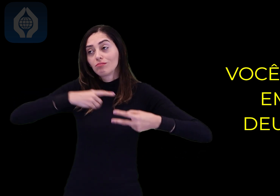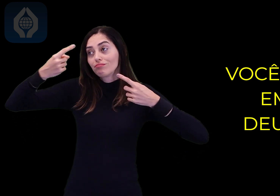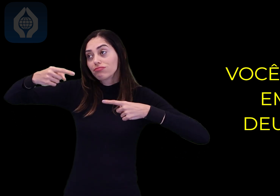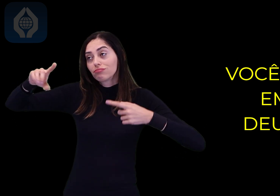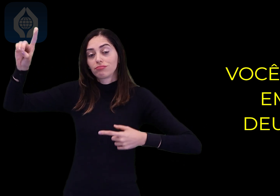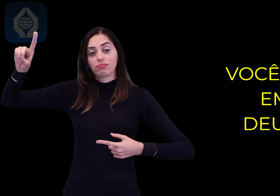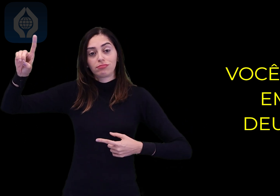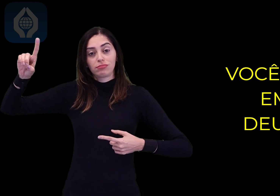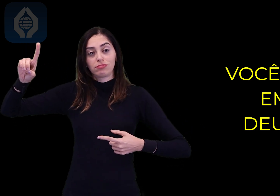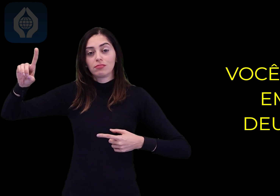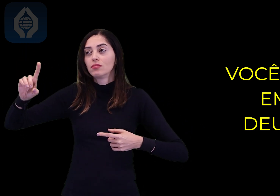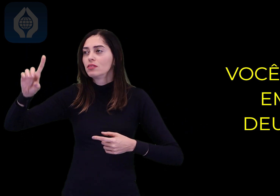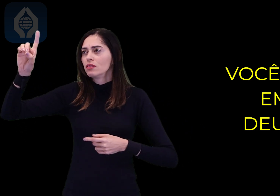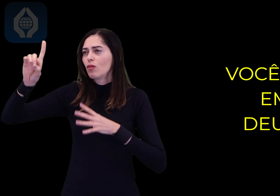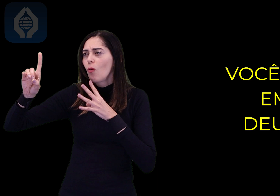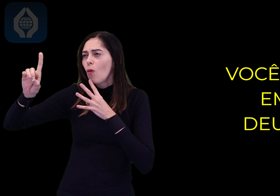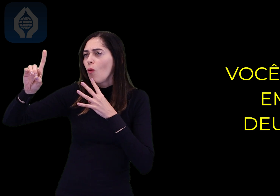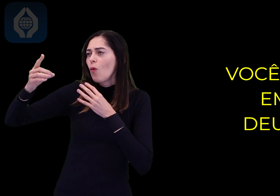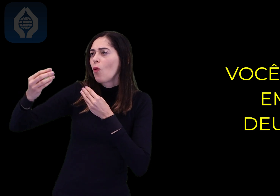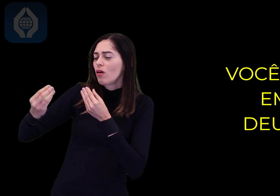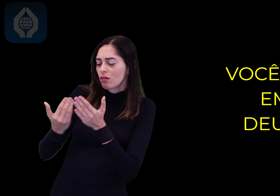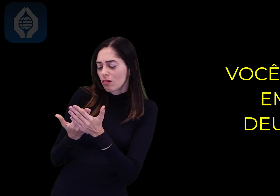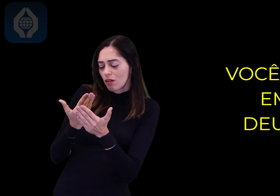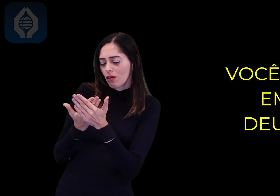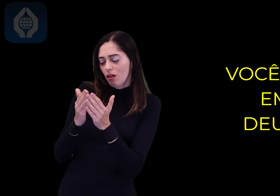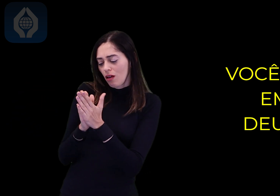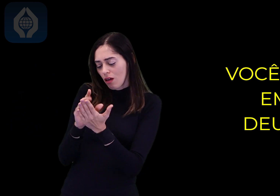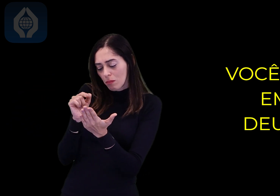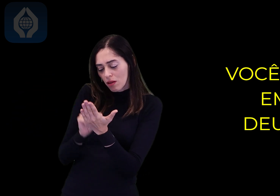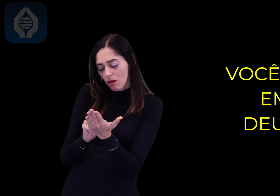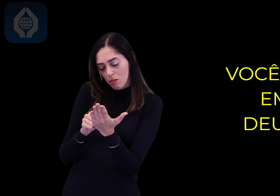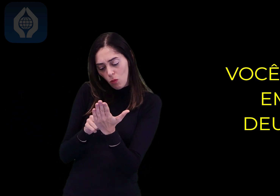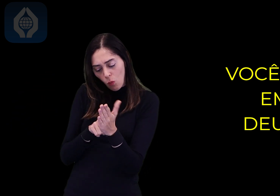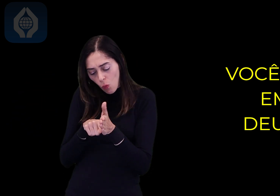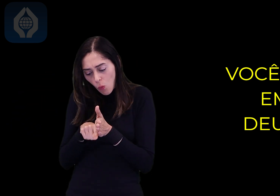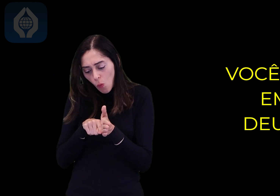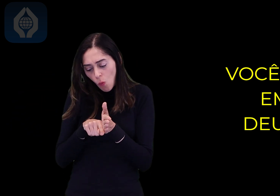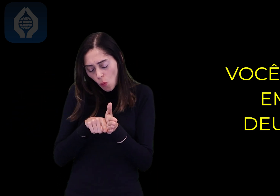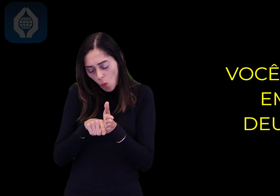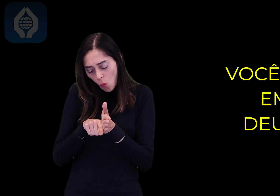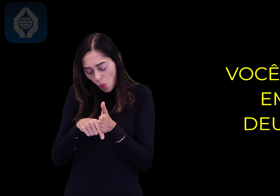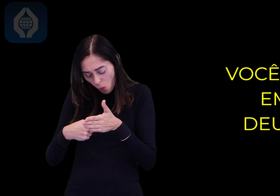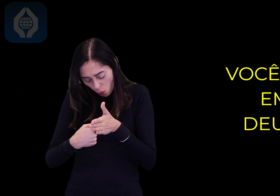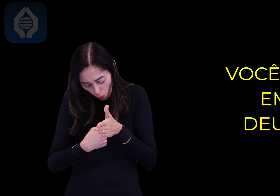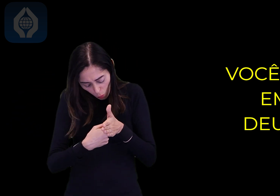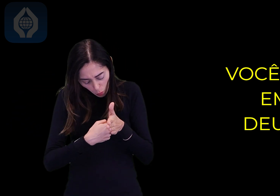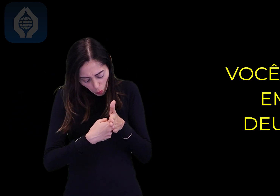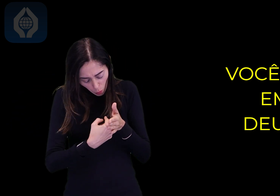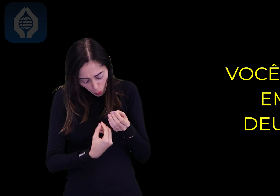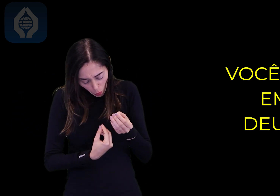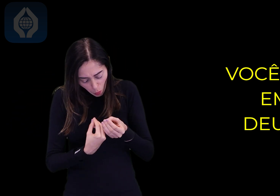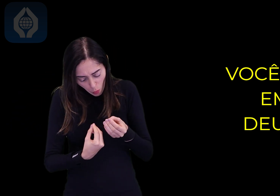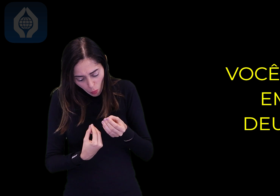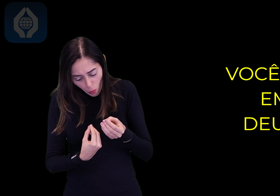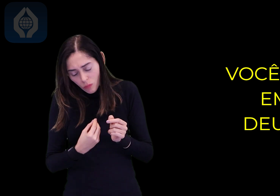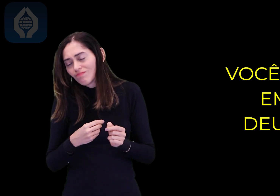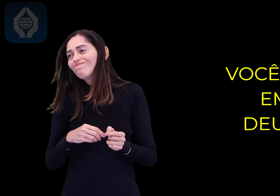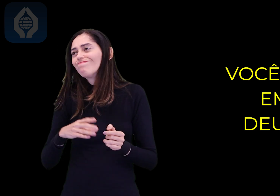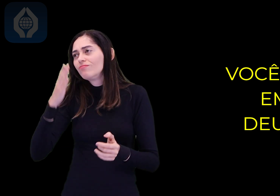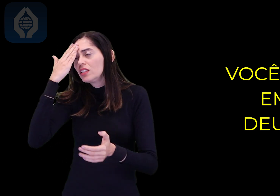contra Deus. O conhecimento que já adquirimos sobre Deus até agora, estudando a Bíblia, devia levar-nos a examinar nosso próprio